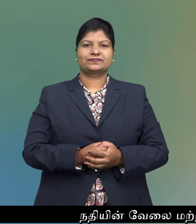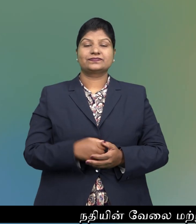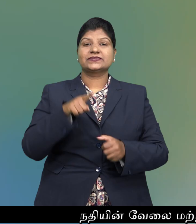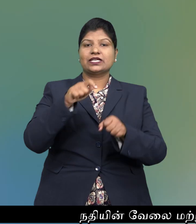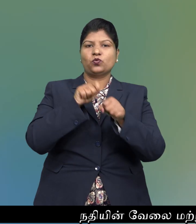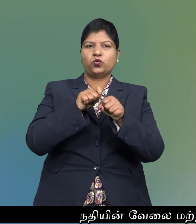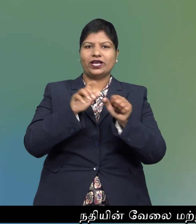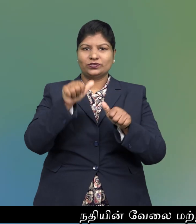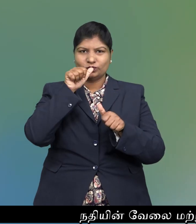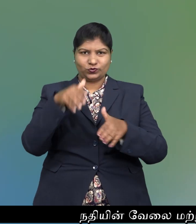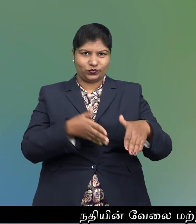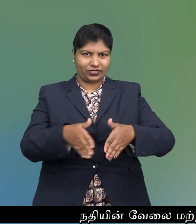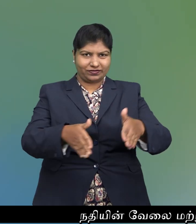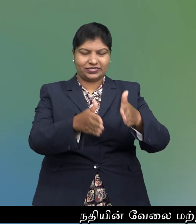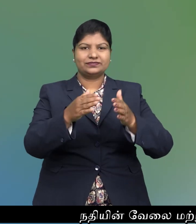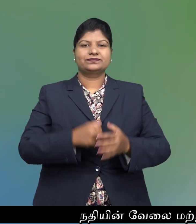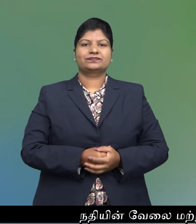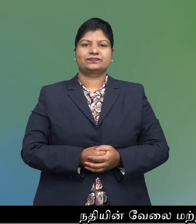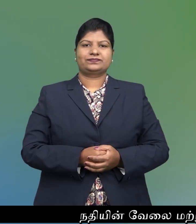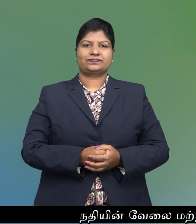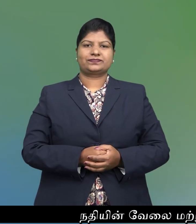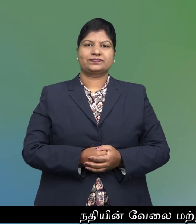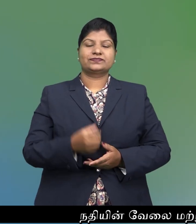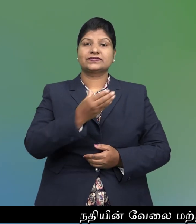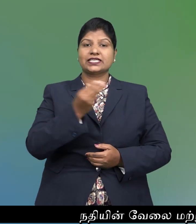நதியின் வேலை மற்றும் இந்தியாவின் நதி அமைப்பு,